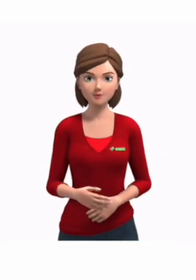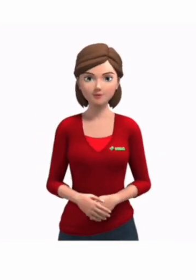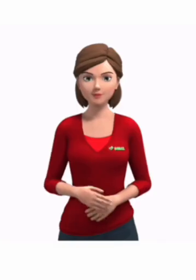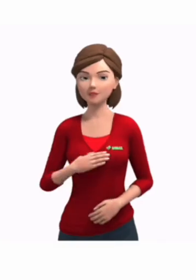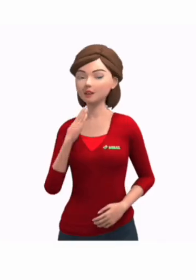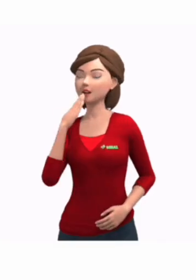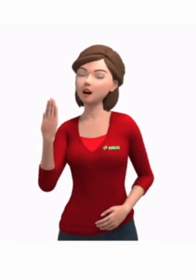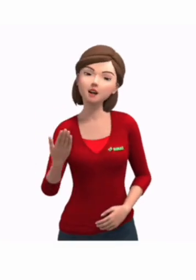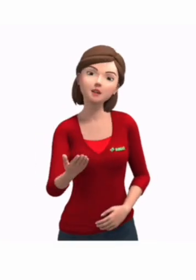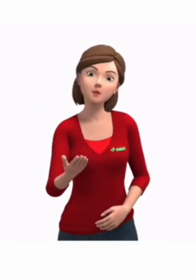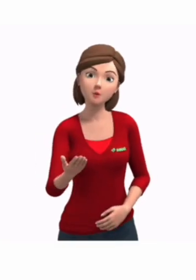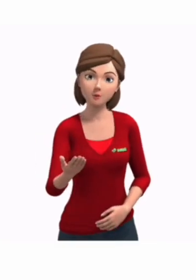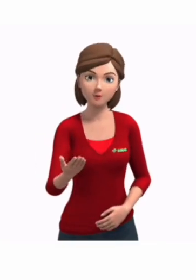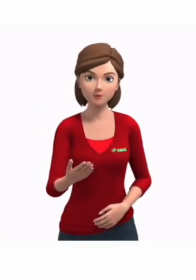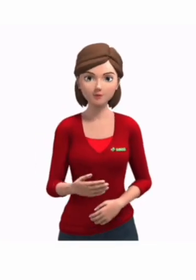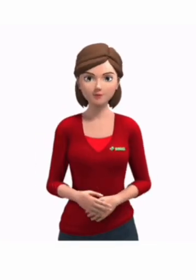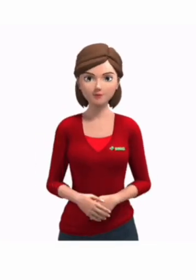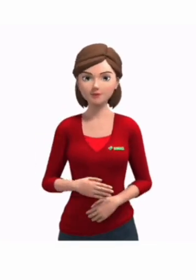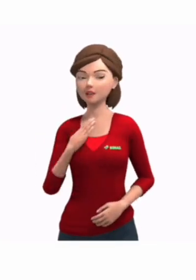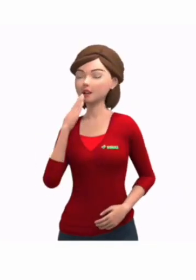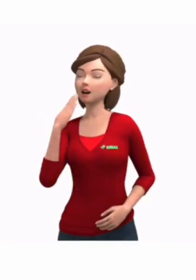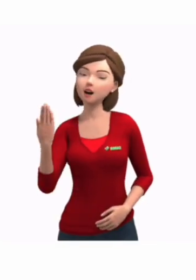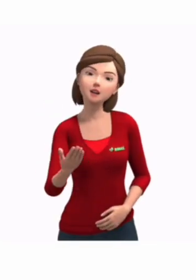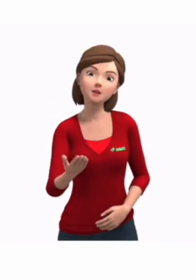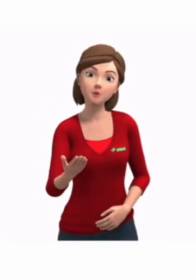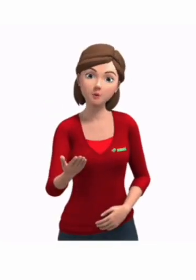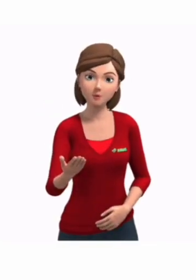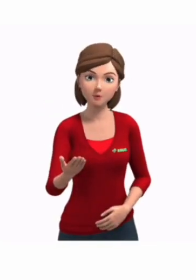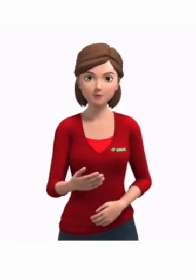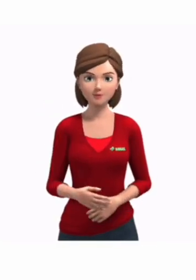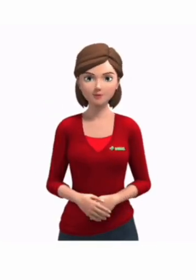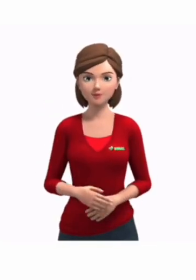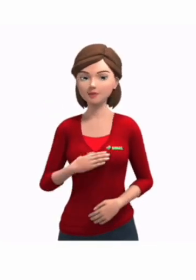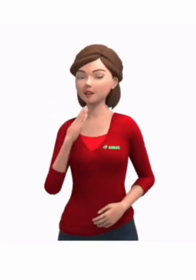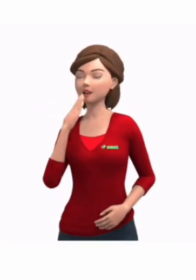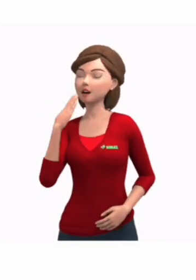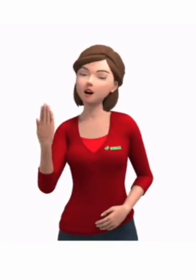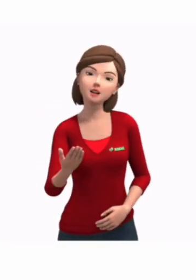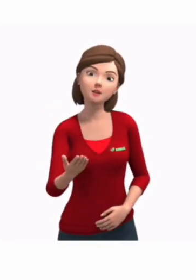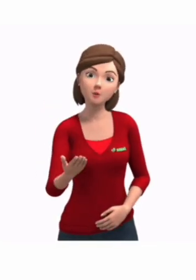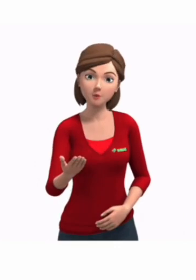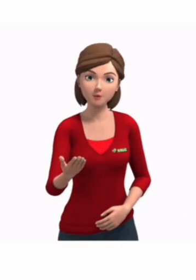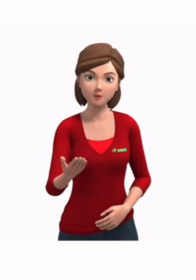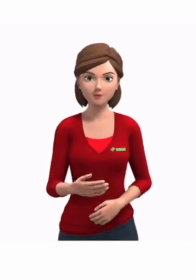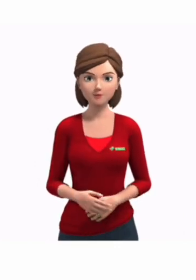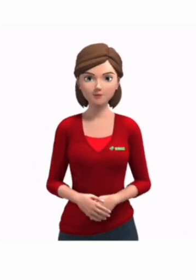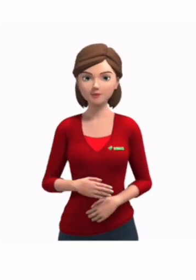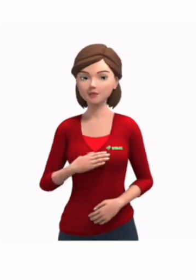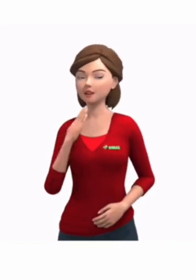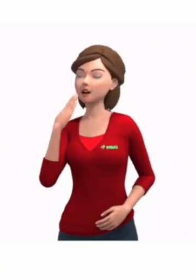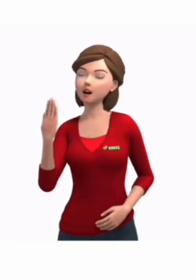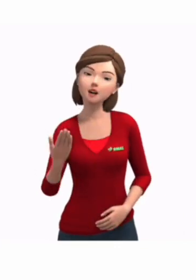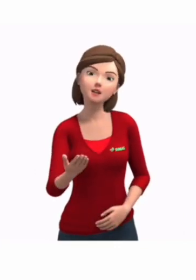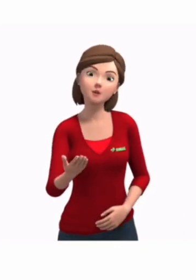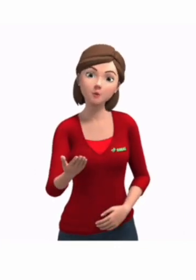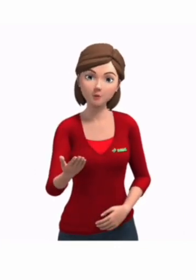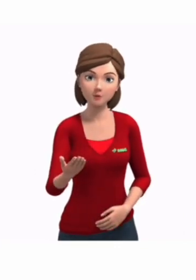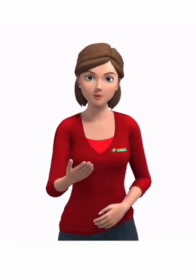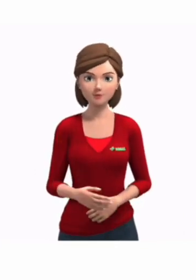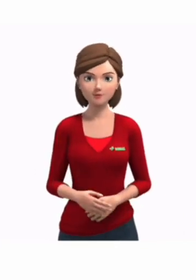ma morphologie n'est pas du tout adaptée. Et du coup, on a beau bien faire les